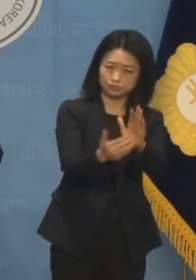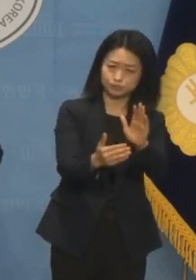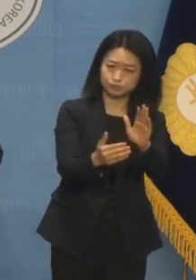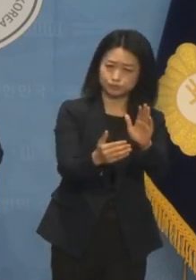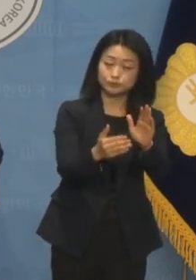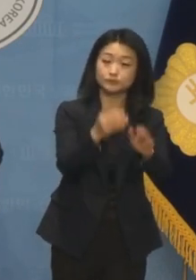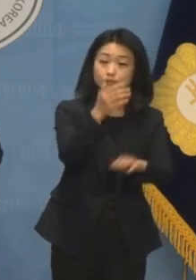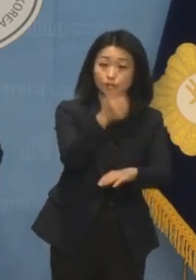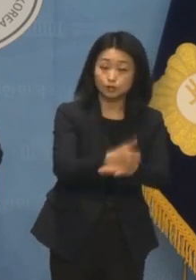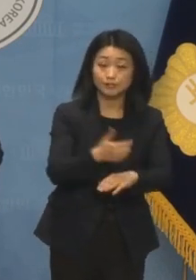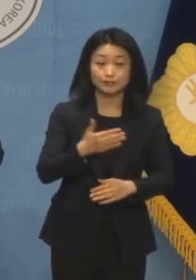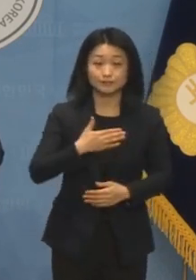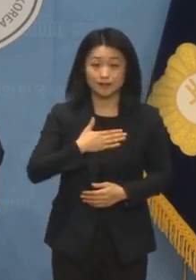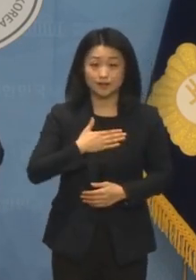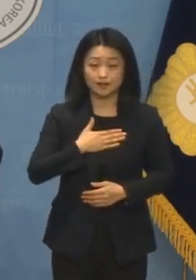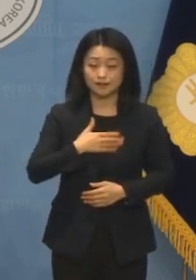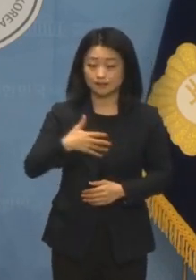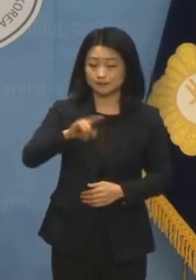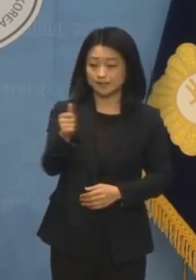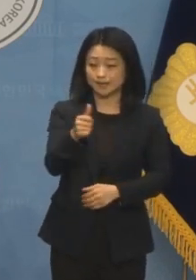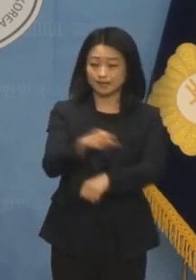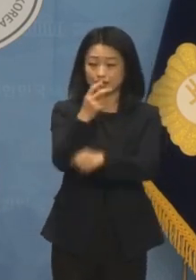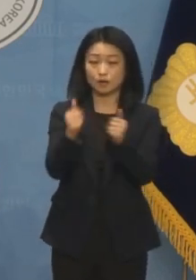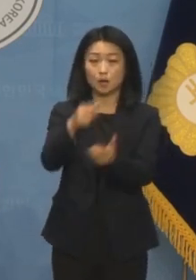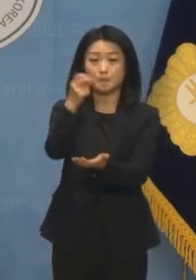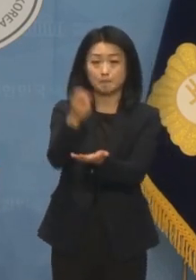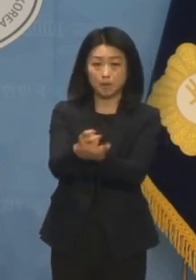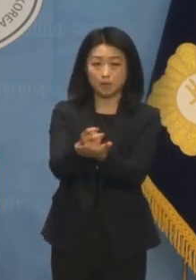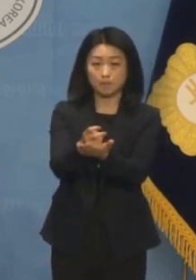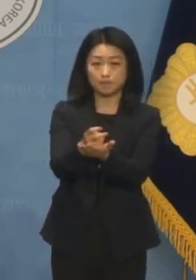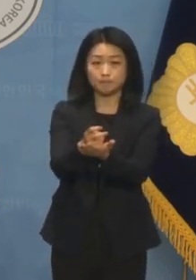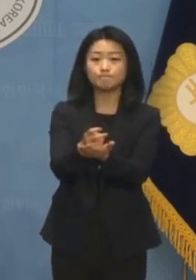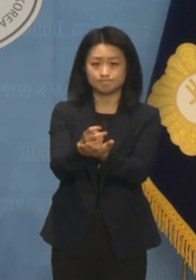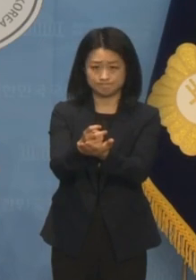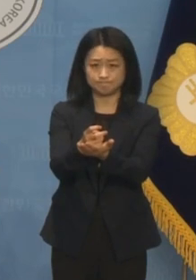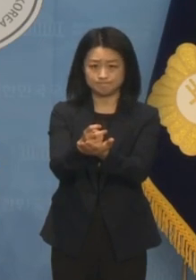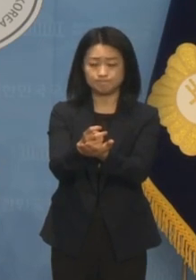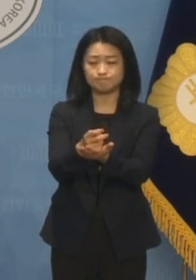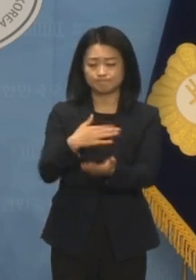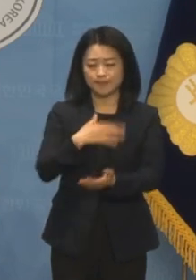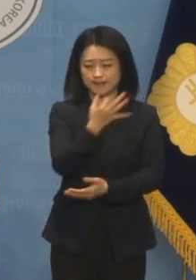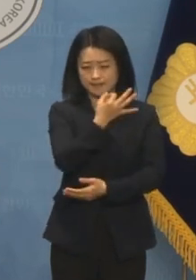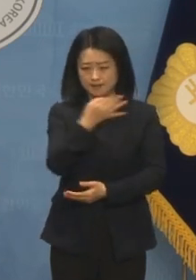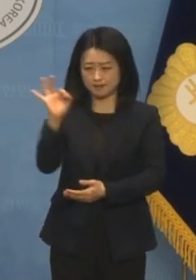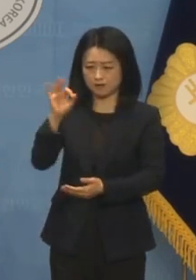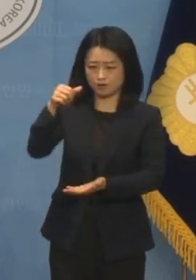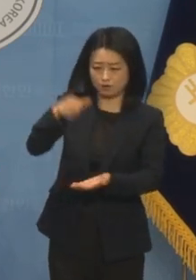이상 저는 최상병 특검법에 찬성 투표하고자 합니다.